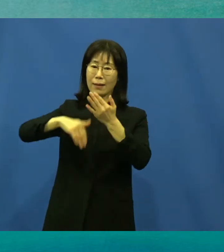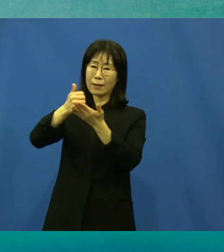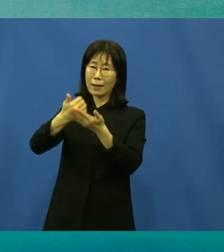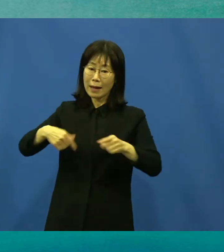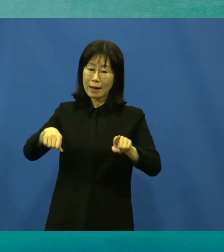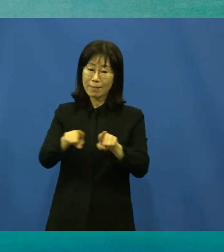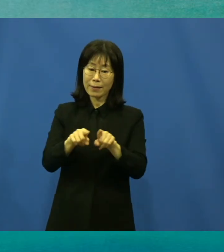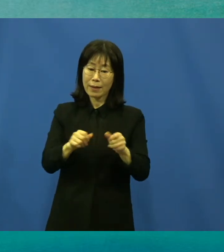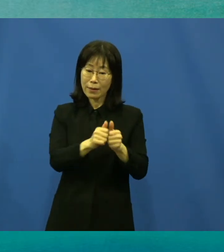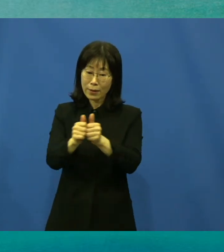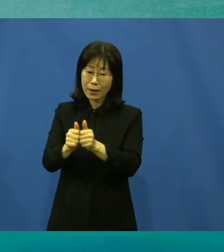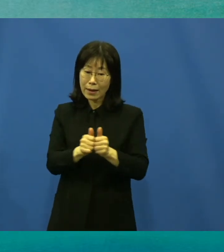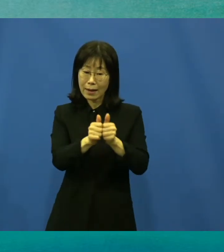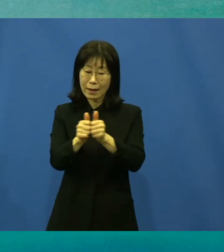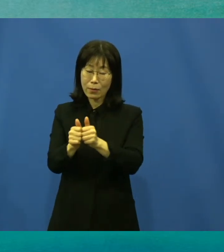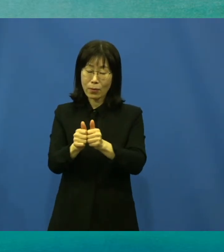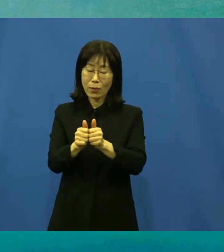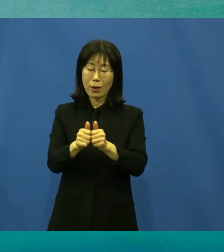믿음을 가지면